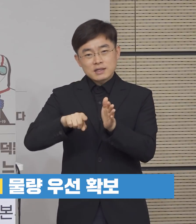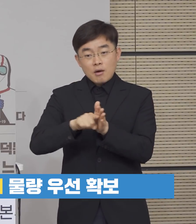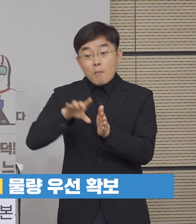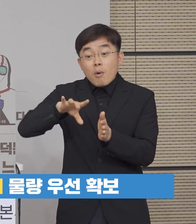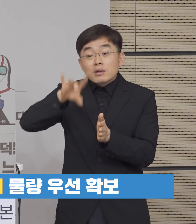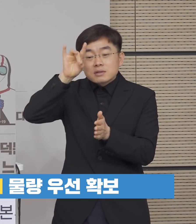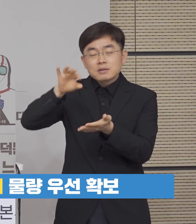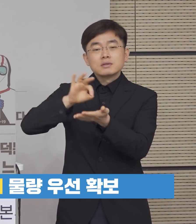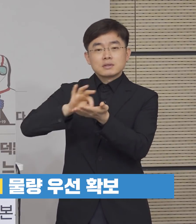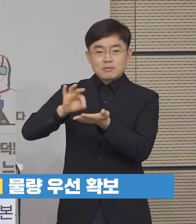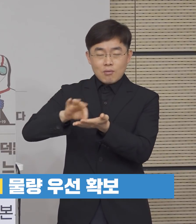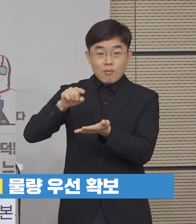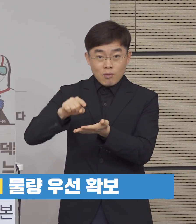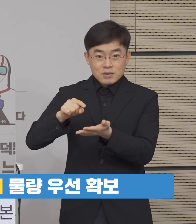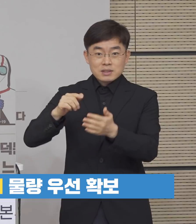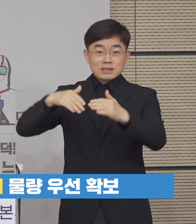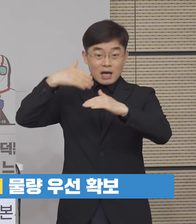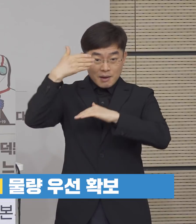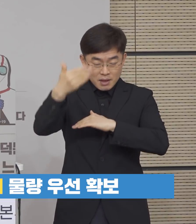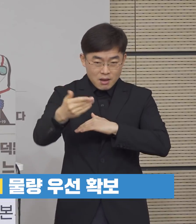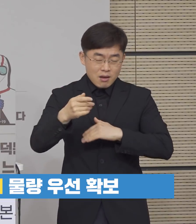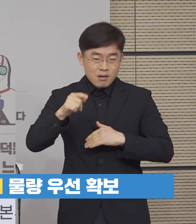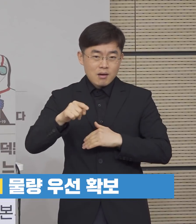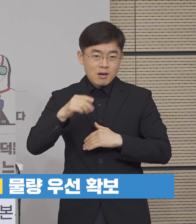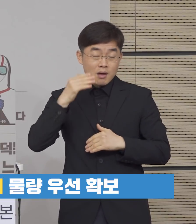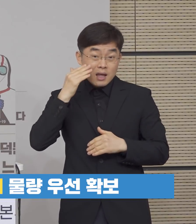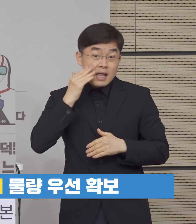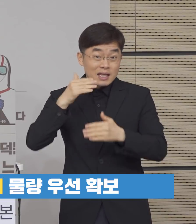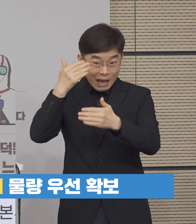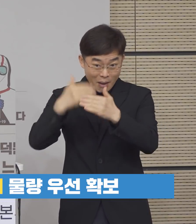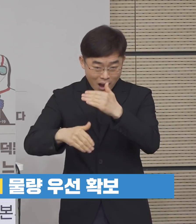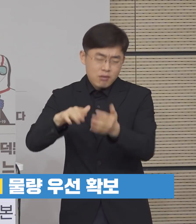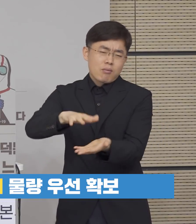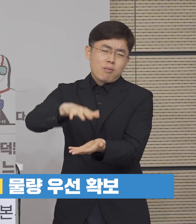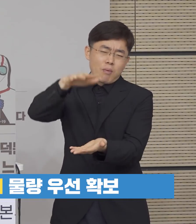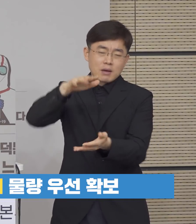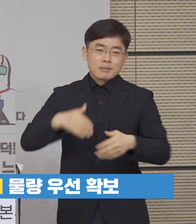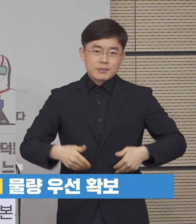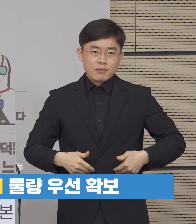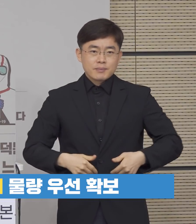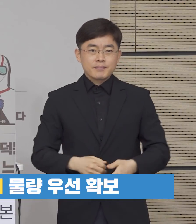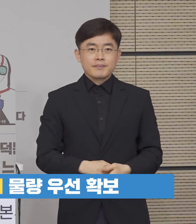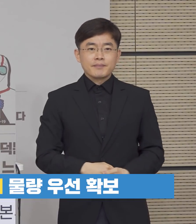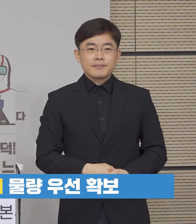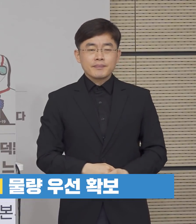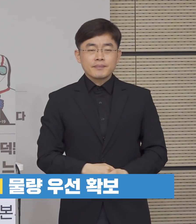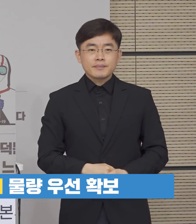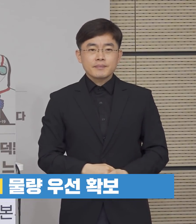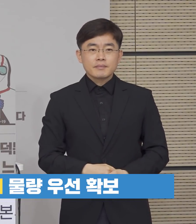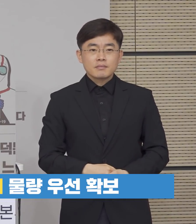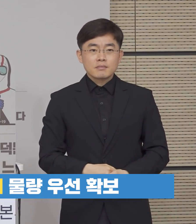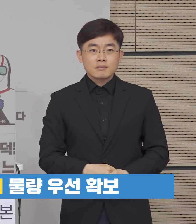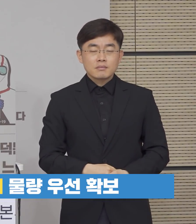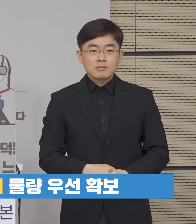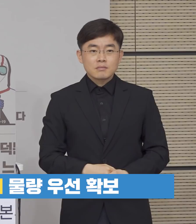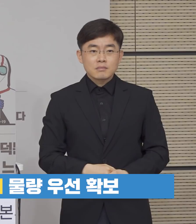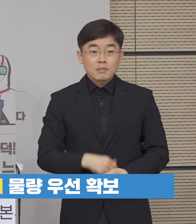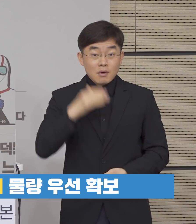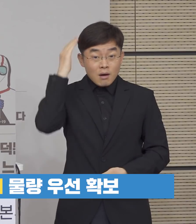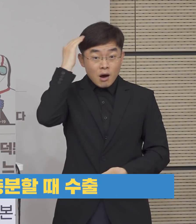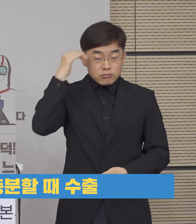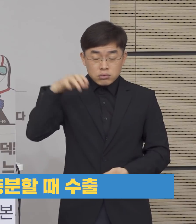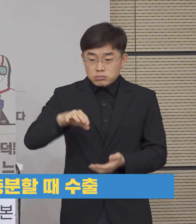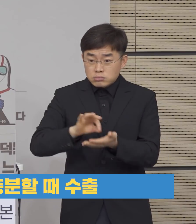경우를 대비한 물량에 대해서 우선 공급을 받고 확보를 하는 게 기본적인 원칙입니다. 그 이외의